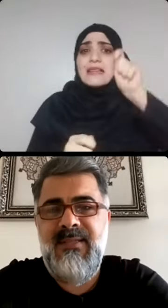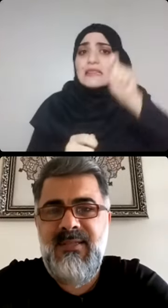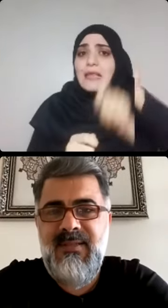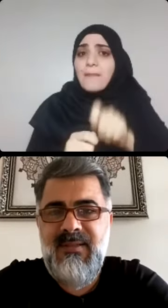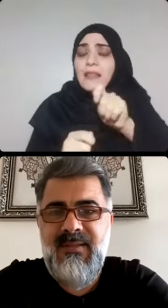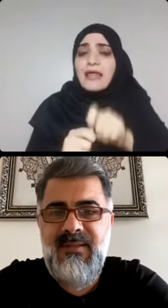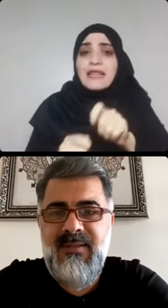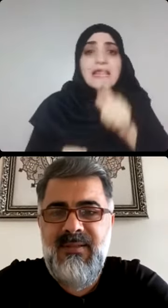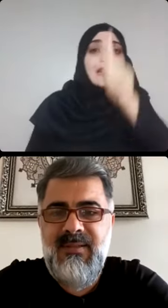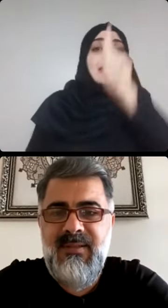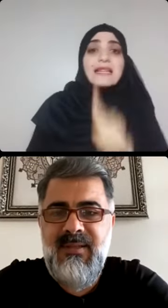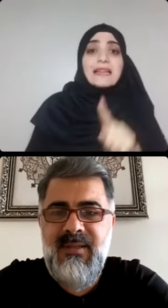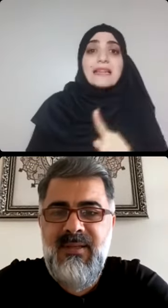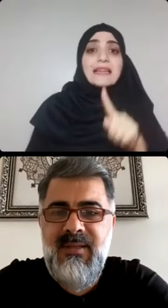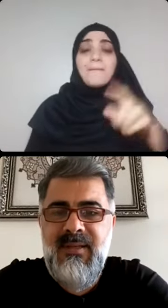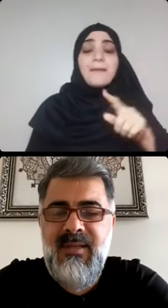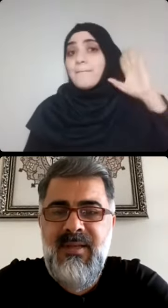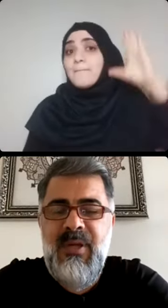neresidir?